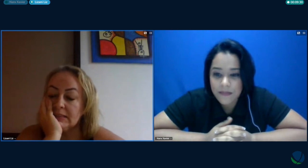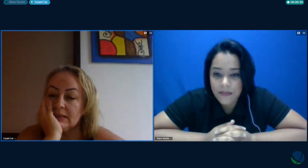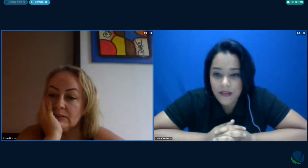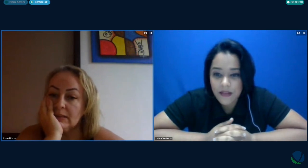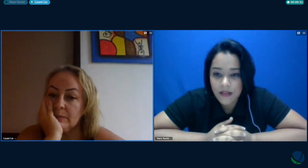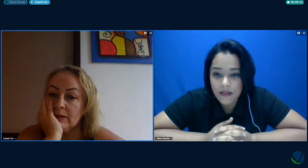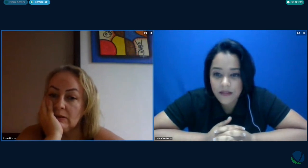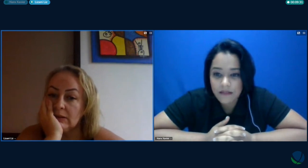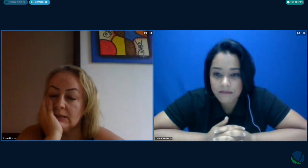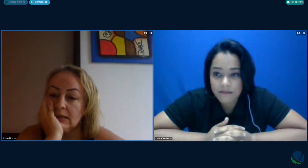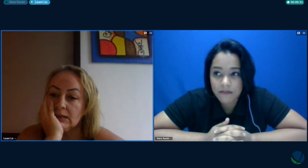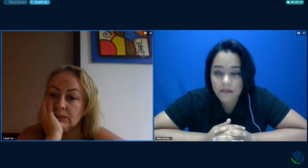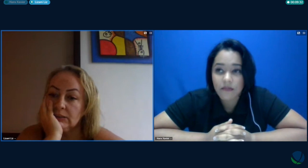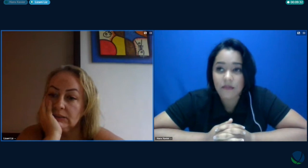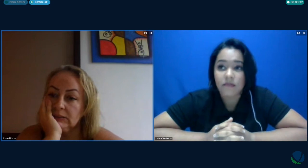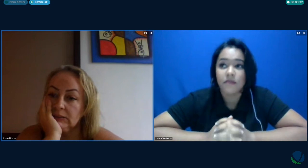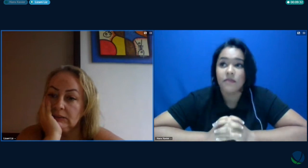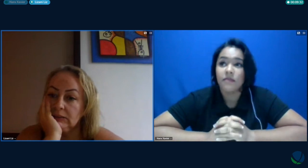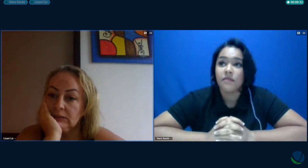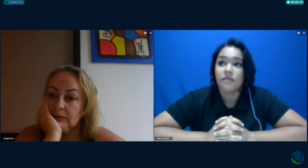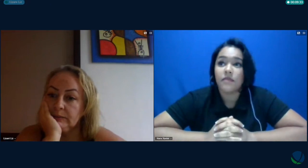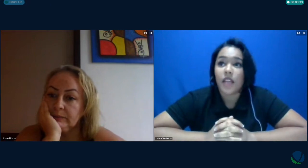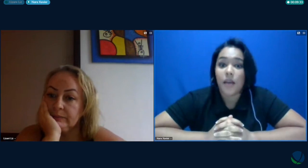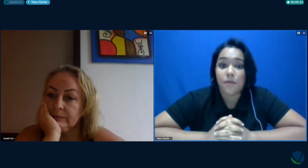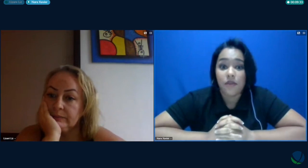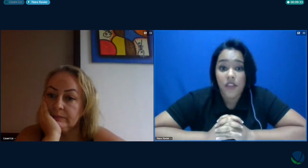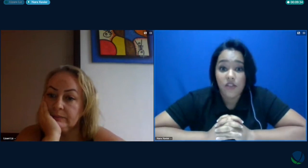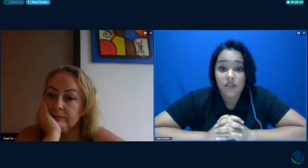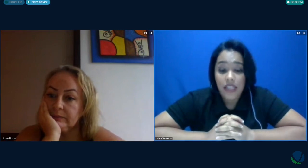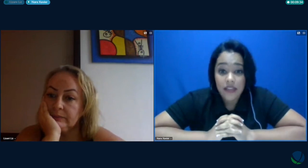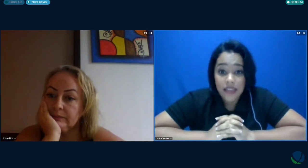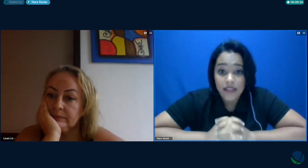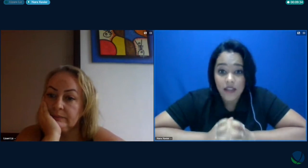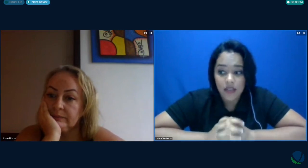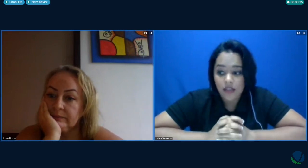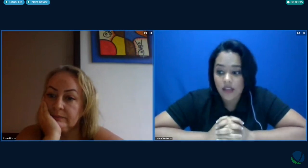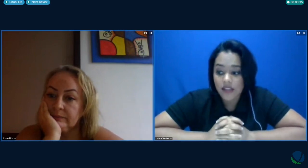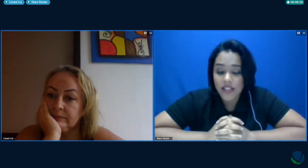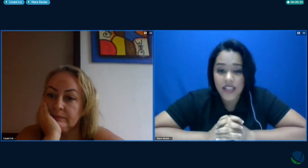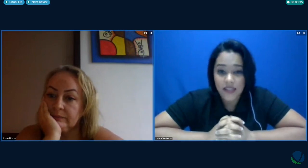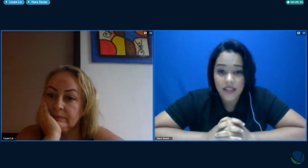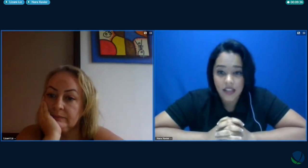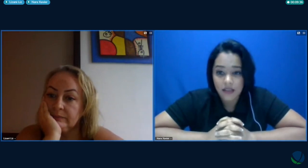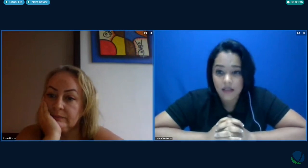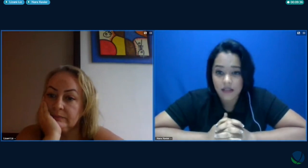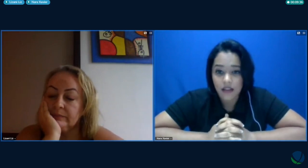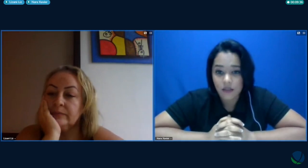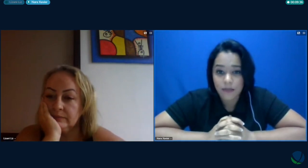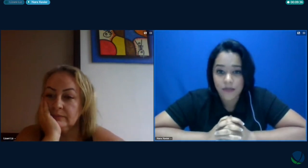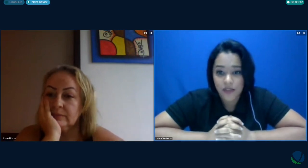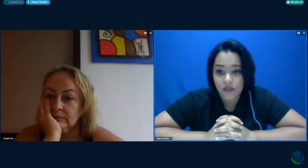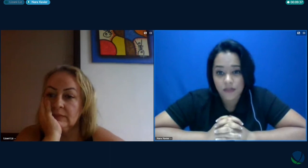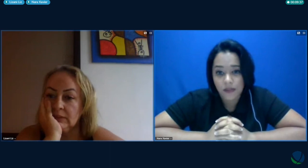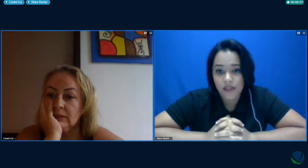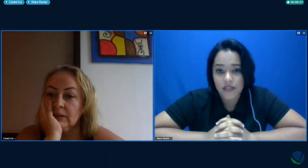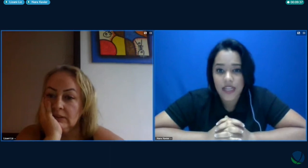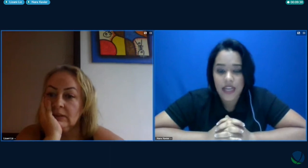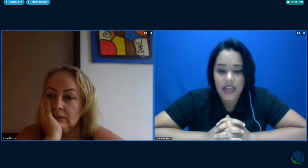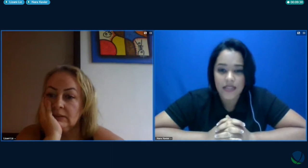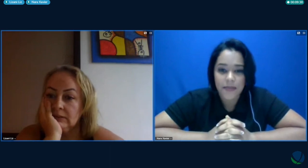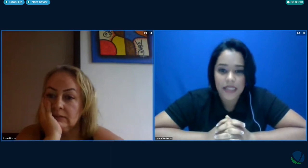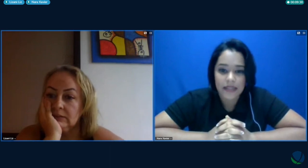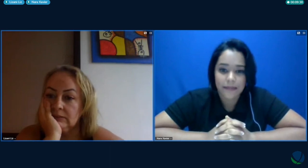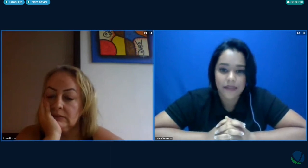é presencial seria melhor? O que, que você acha? Ah, por vídeo tem a questão da distância, né? Os professores podem